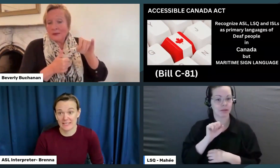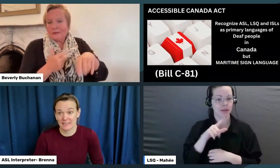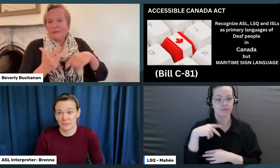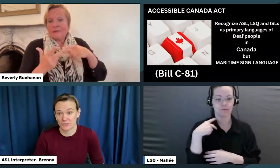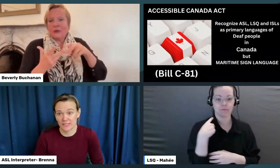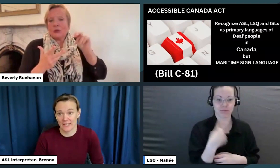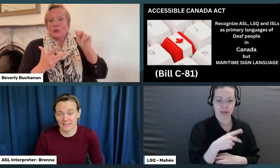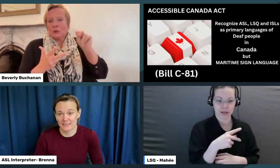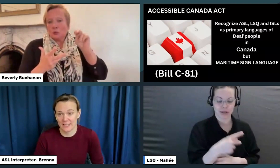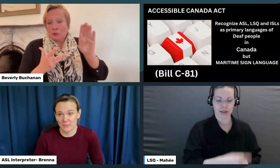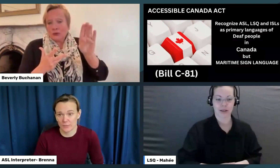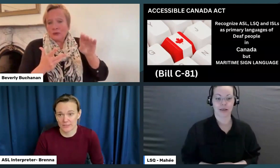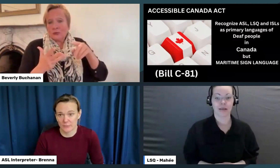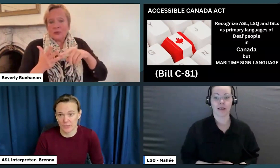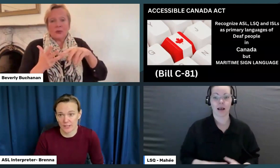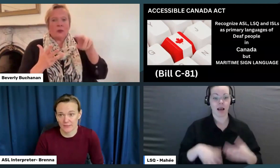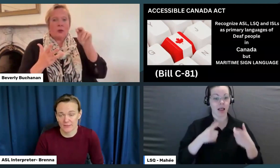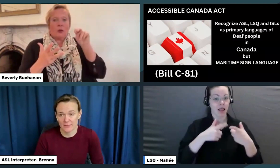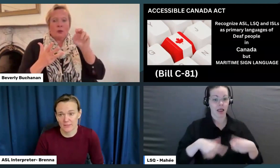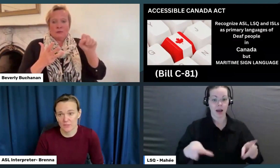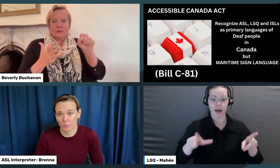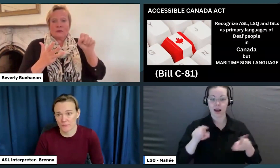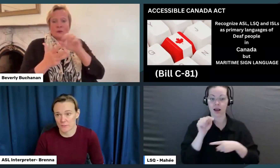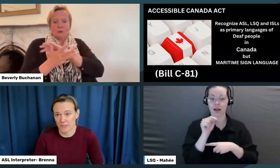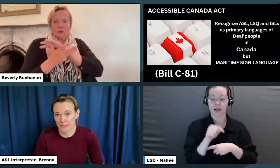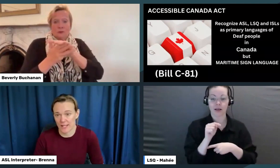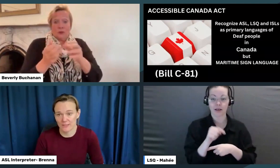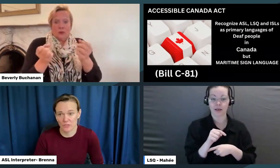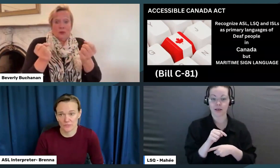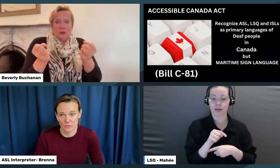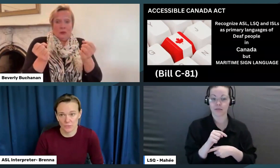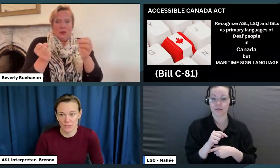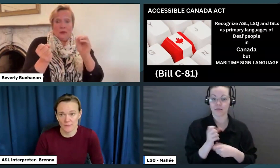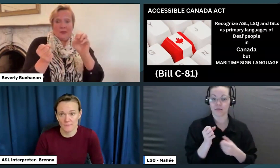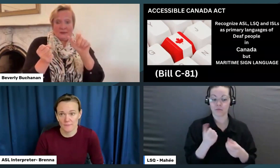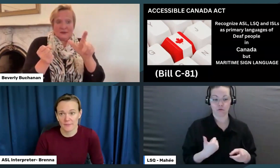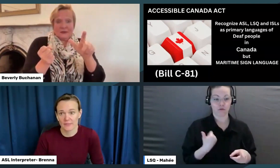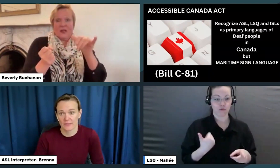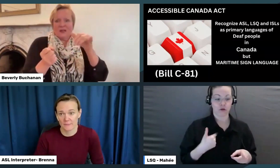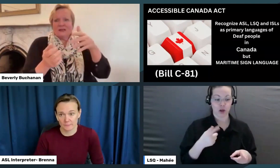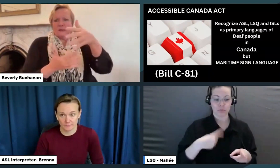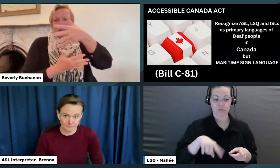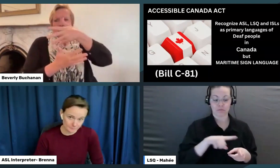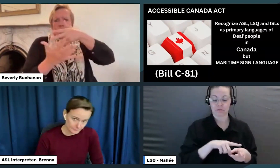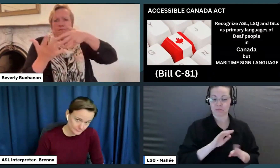À Terre-Neuve, au Nouveau-Brunswick, en Nouvelle-Écosse,